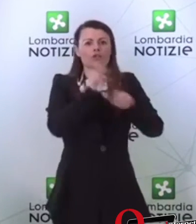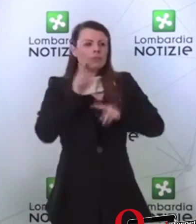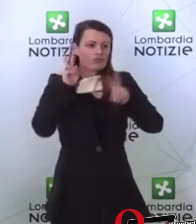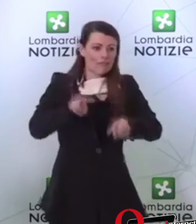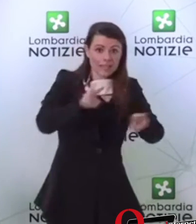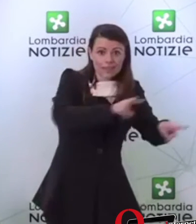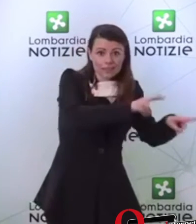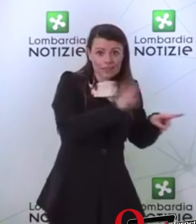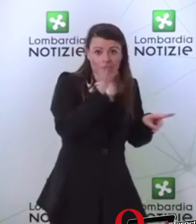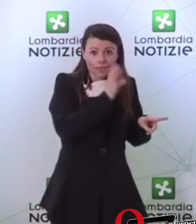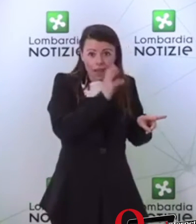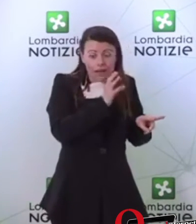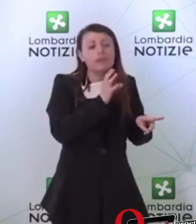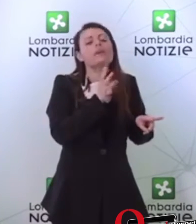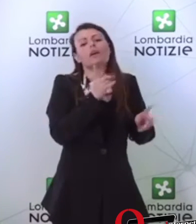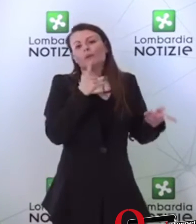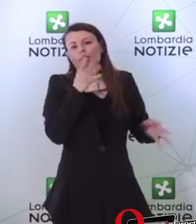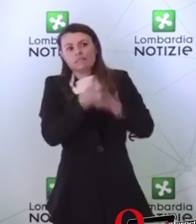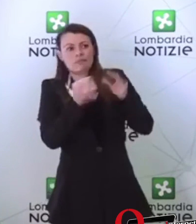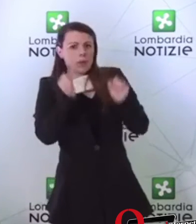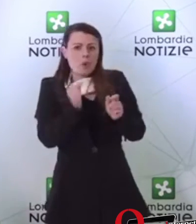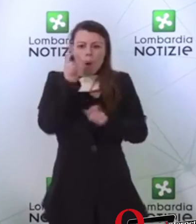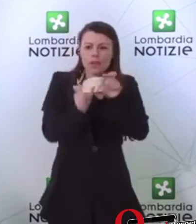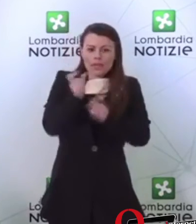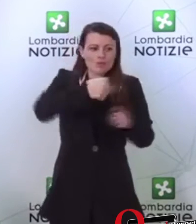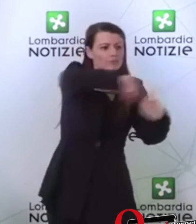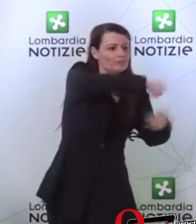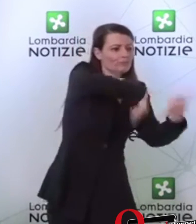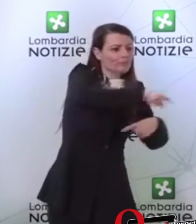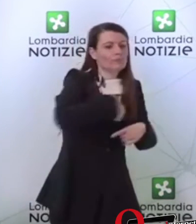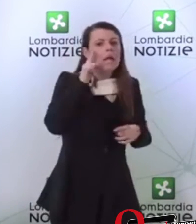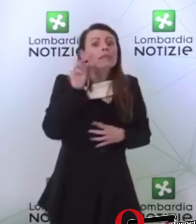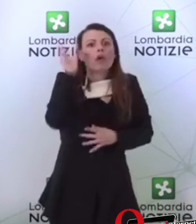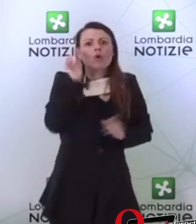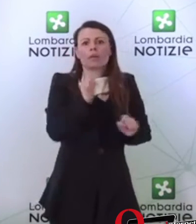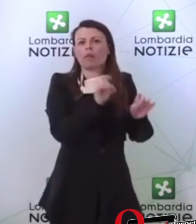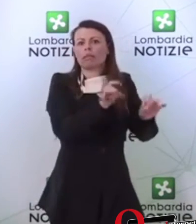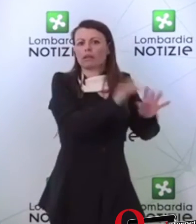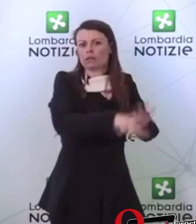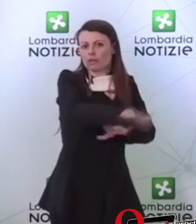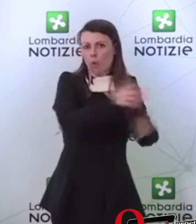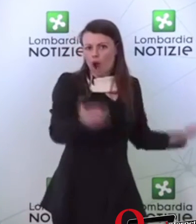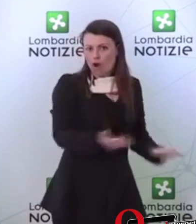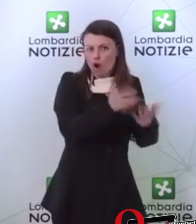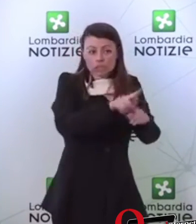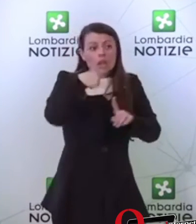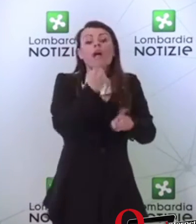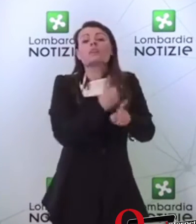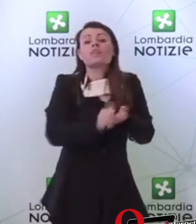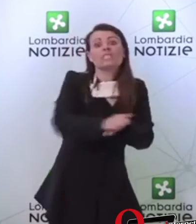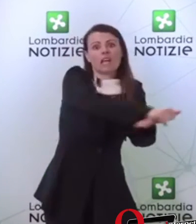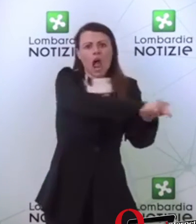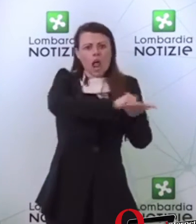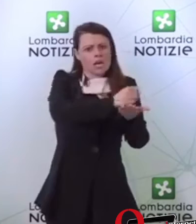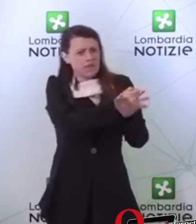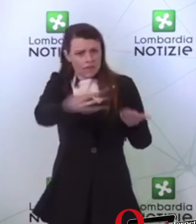altre persone che teoricamente possono creare delle infezioni, quindi dovrà essere tutto sanificato e noi crediamo che entro la fine